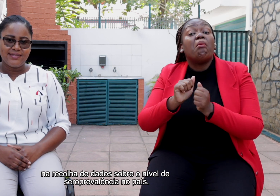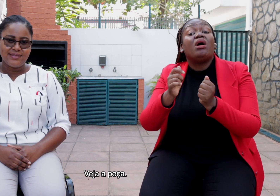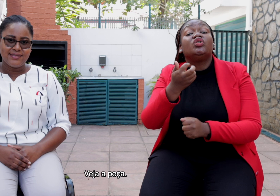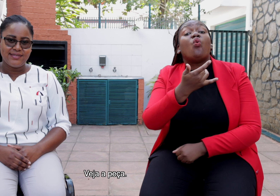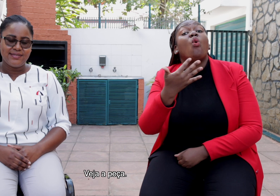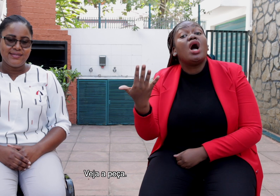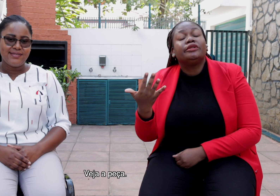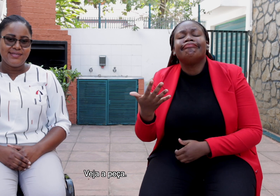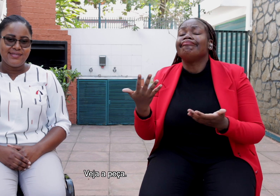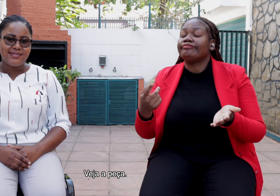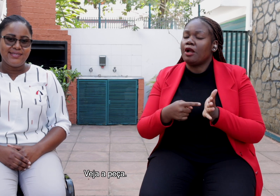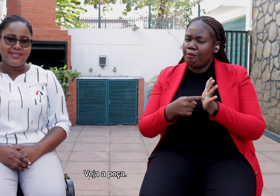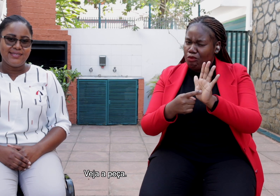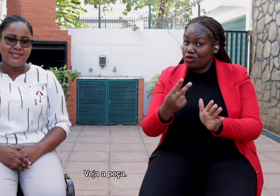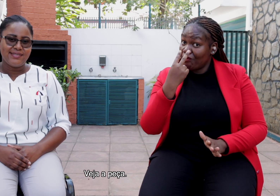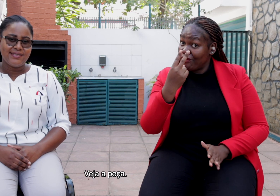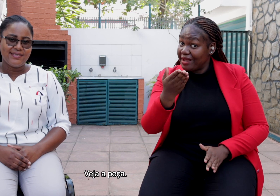no país. Veja a peça.